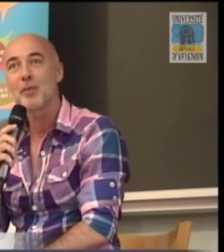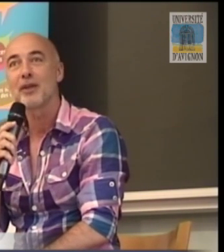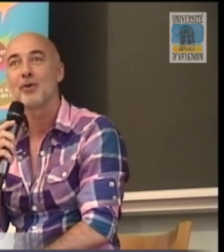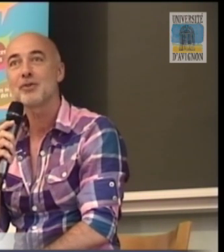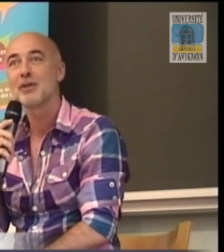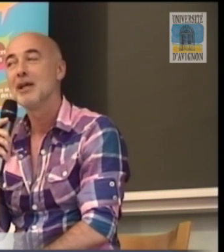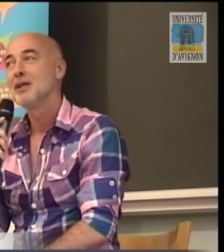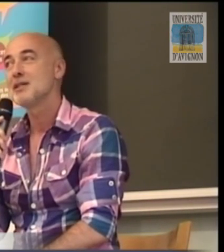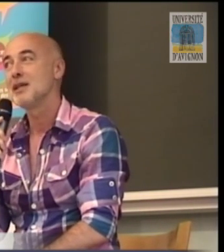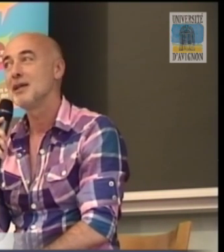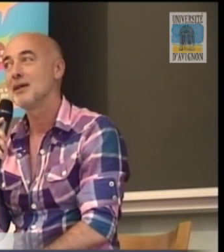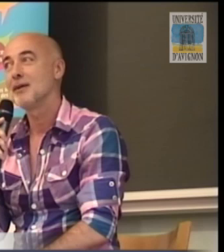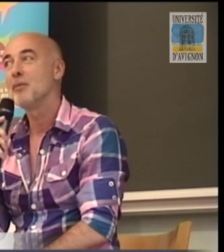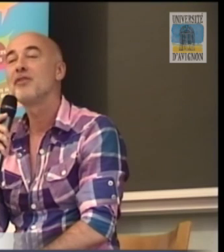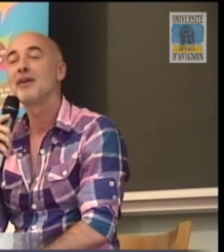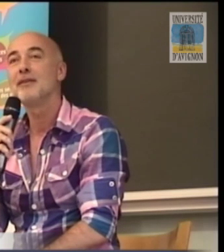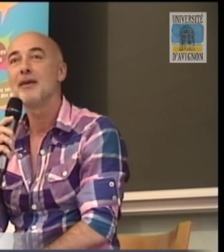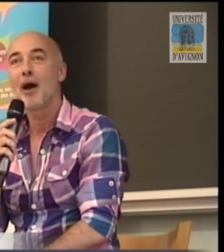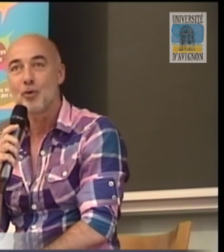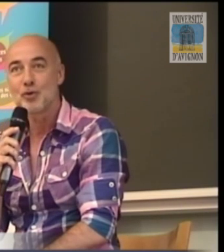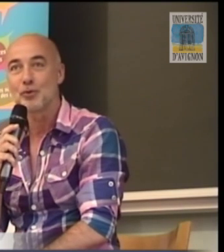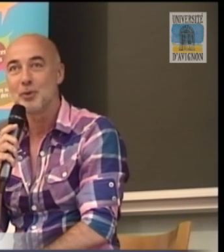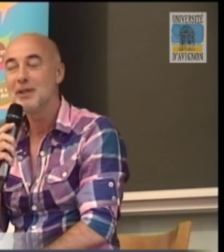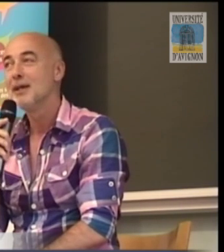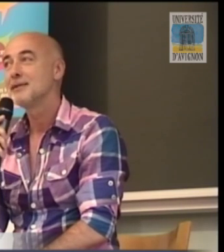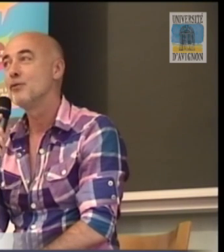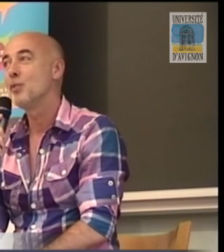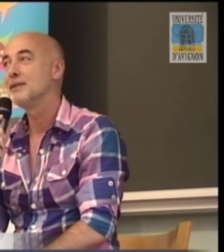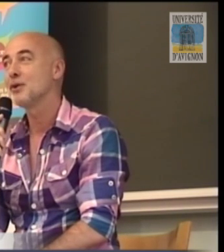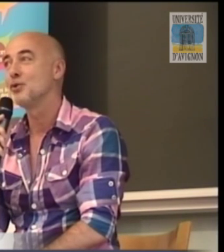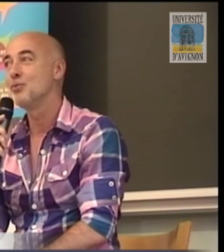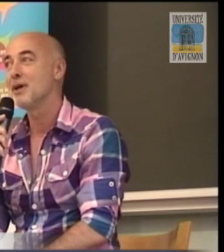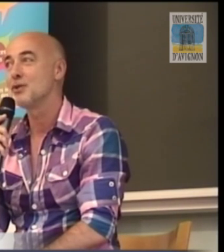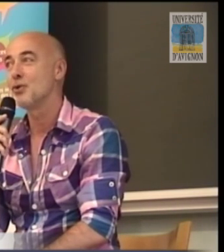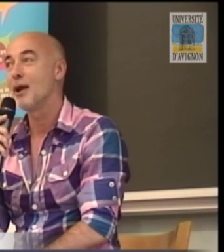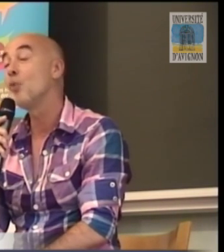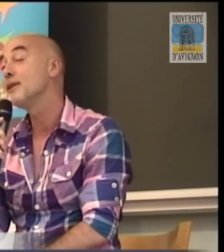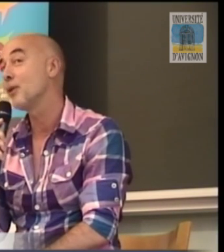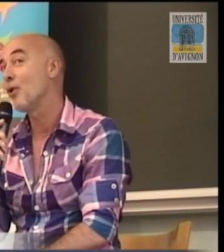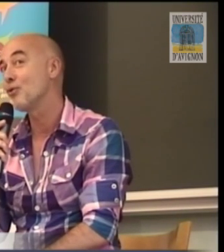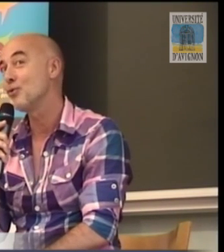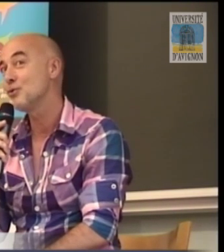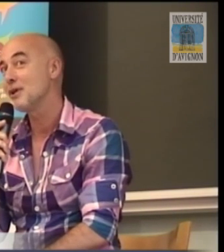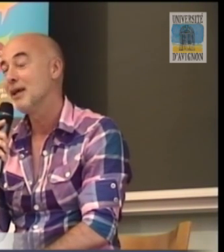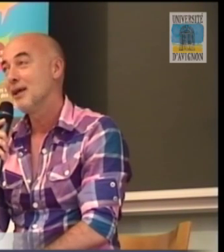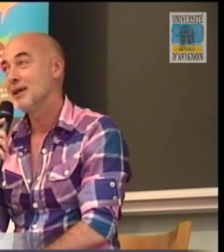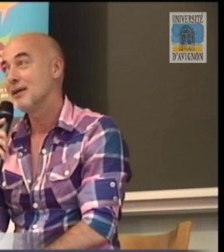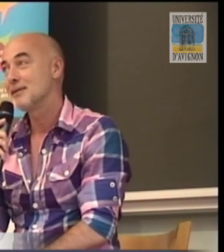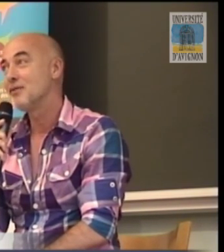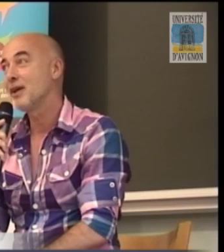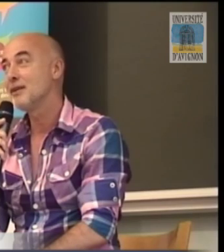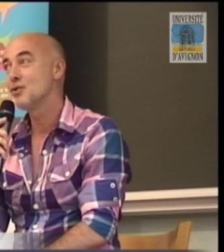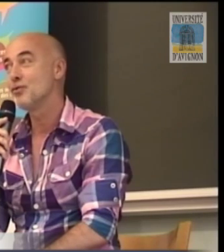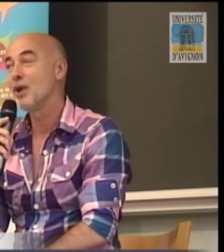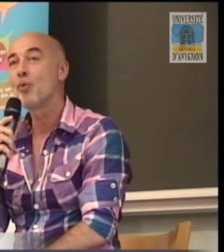mon expérience, c'est ma vérité à aujourd'hui. Ça ne veut pas dire que demain je ne la remettrai pas en cause.